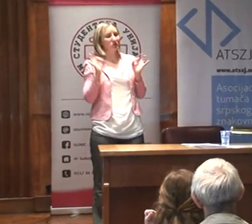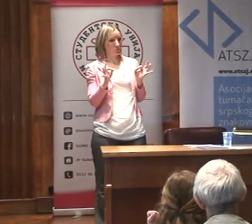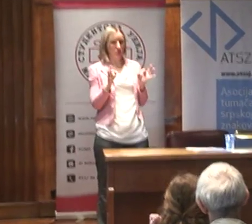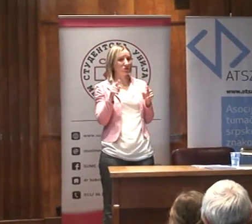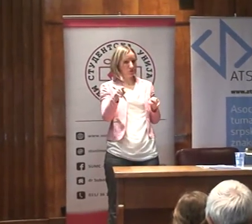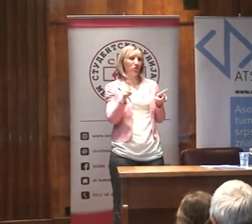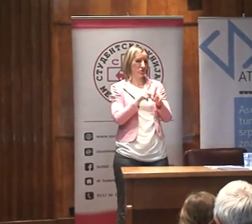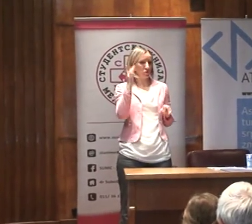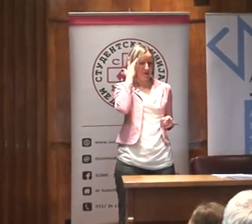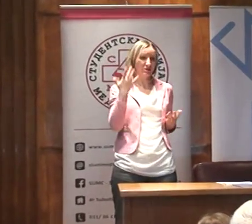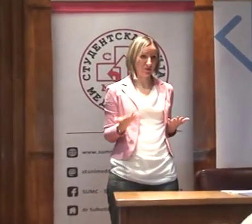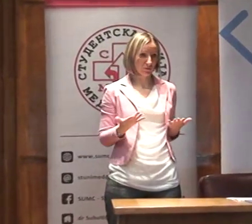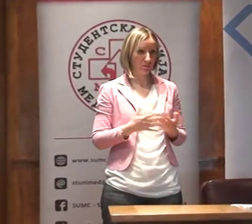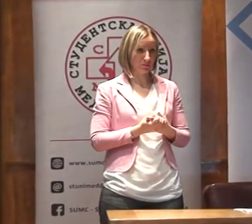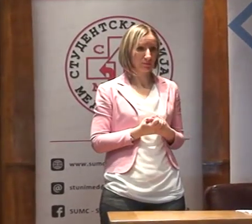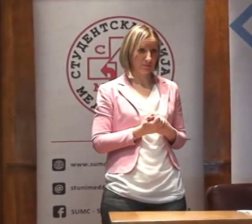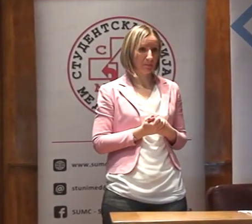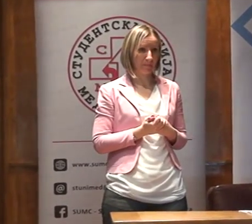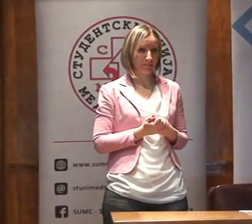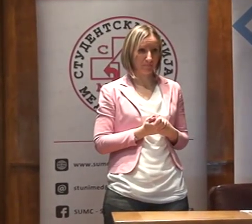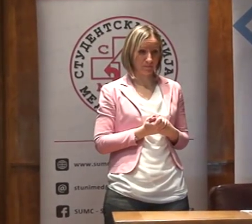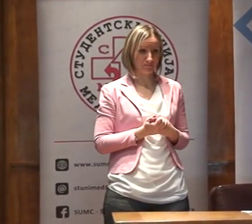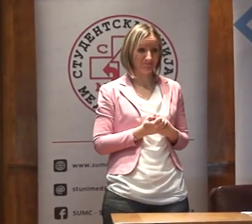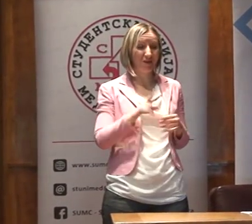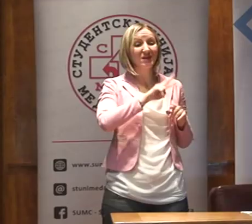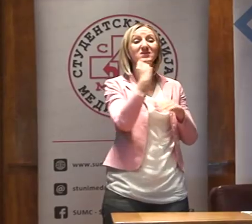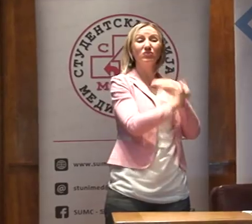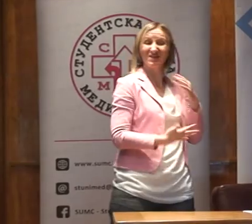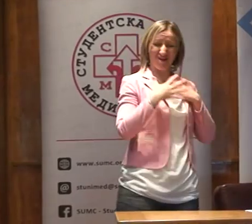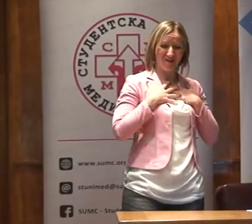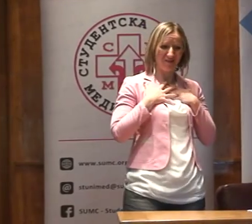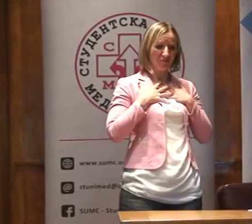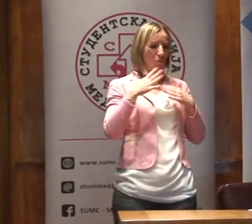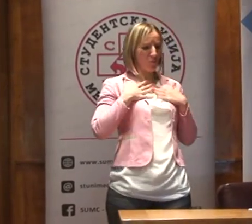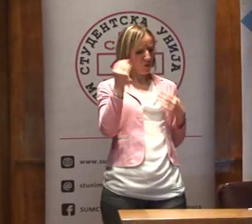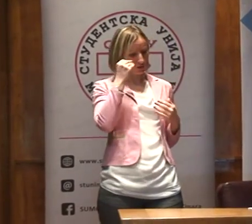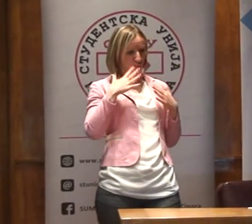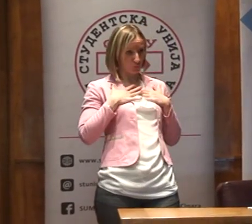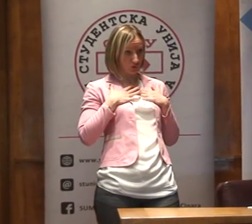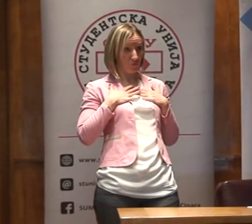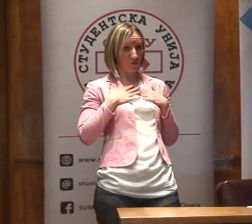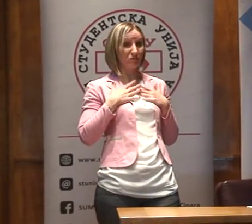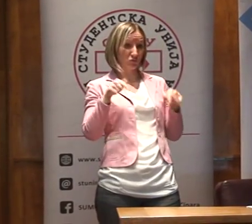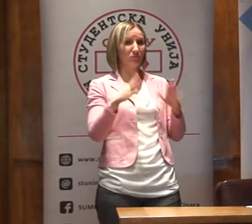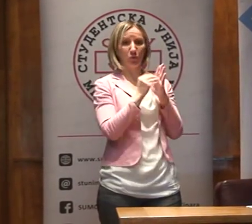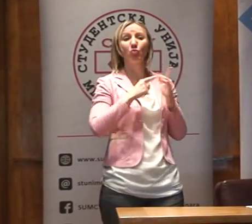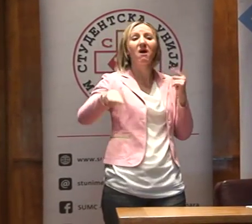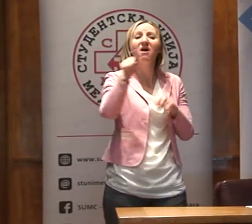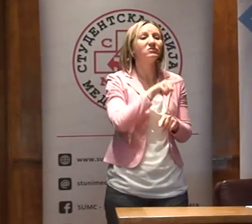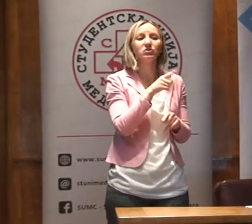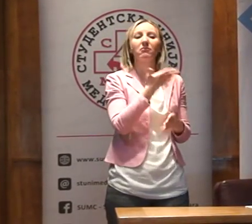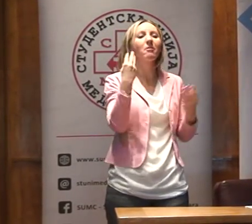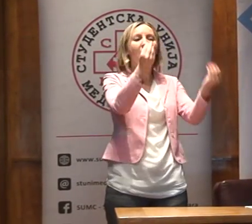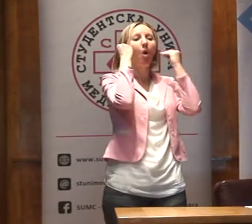Takođe, mnogi drugi stručnjaci nemaju te informacije. S druge strane, moje iskustvo